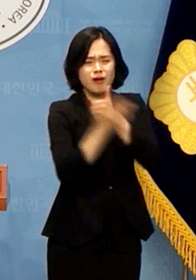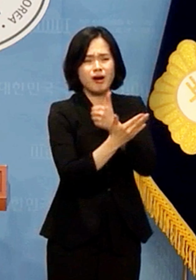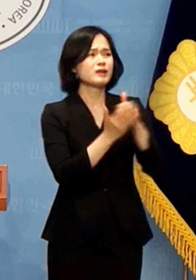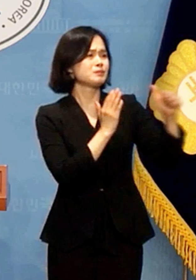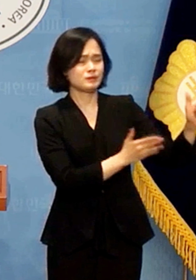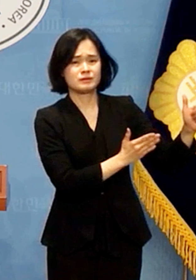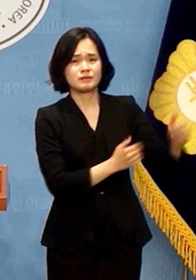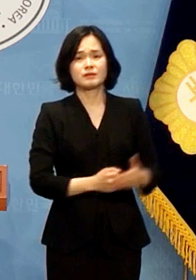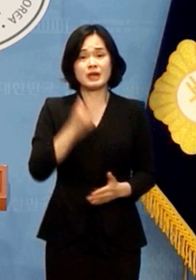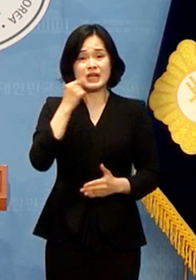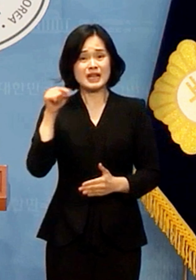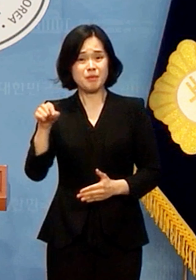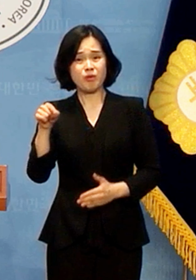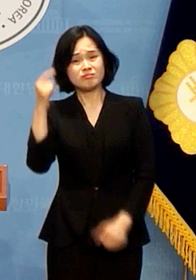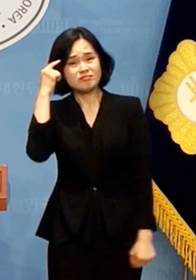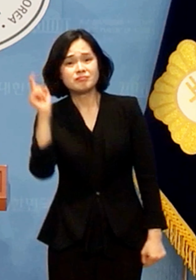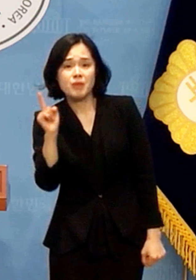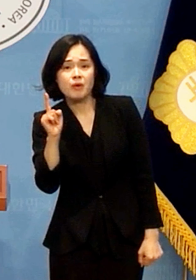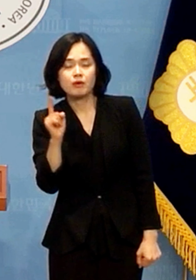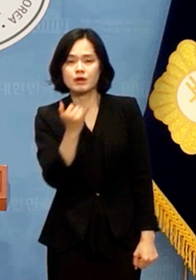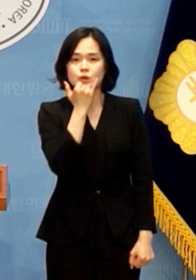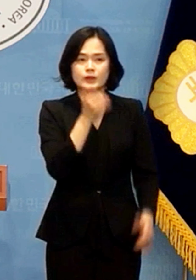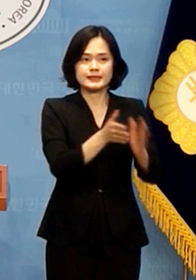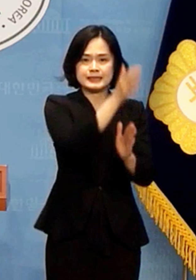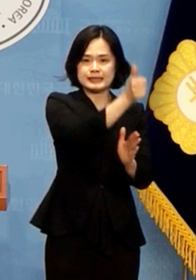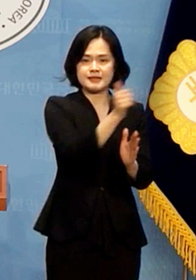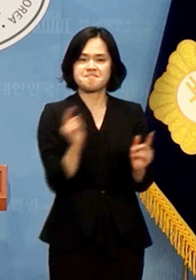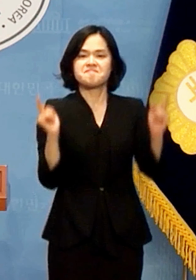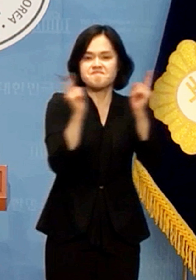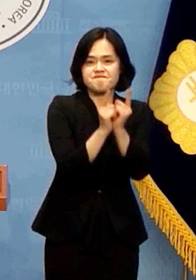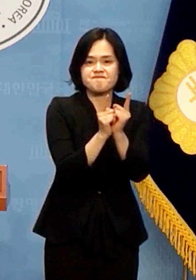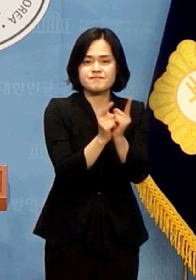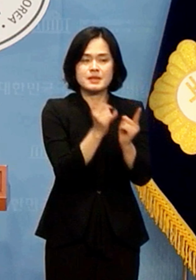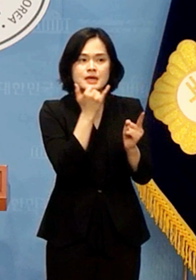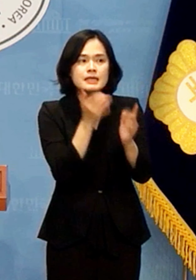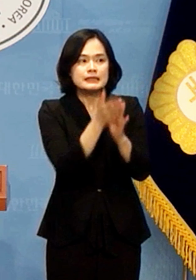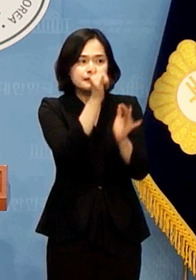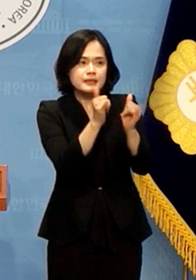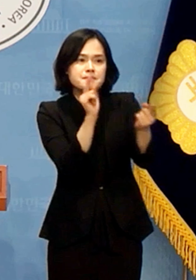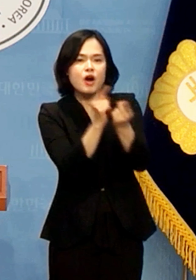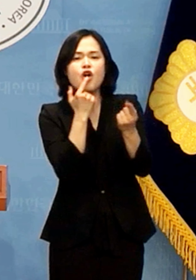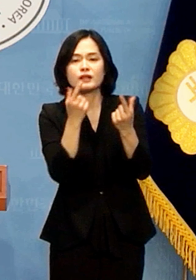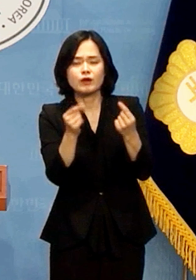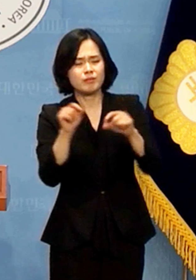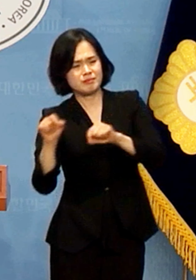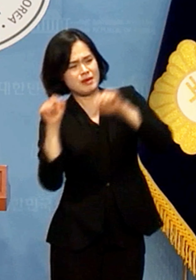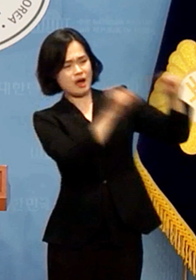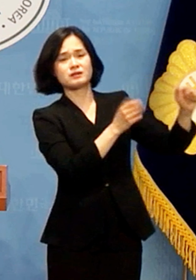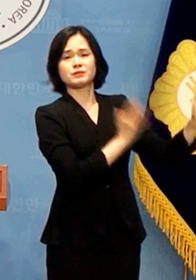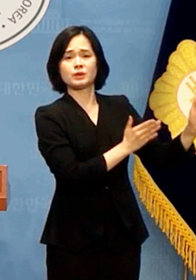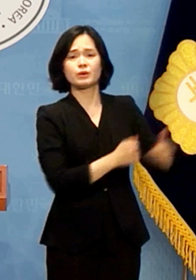일본이 뜻이 베를린 시장도 만나고 베를린 시민들도 만나십시오 평화의